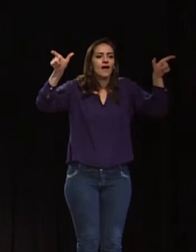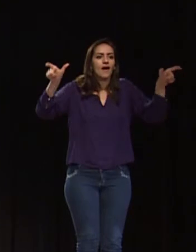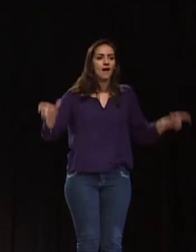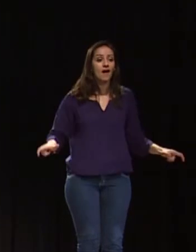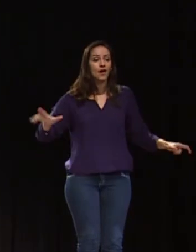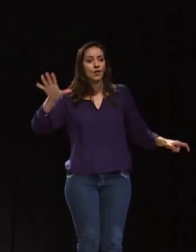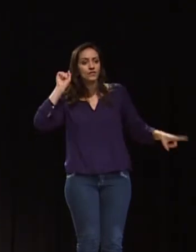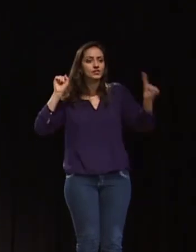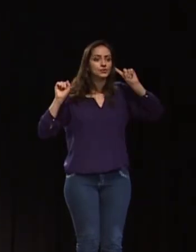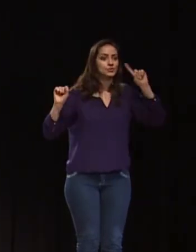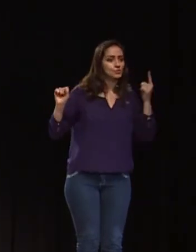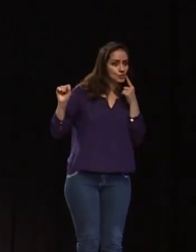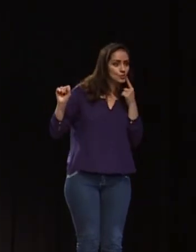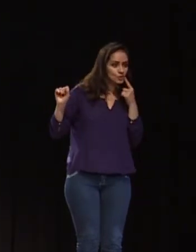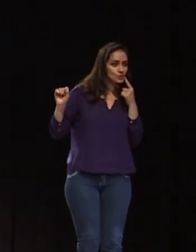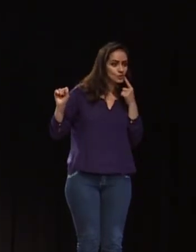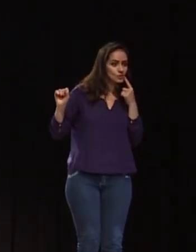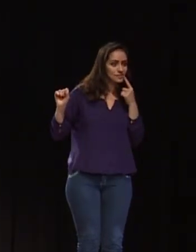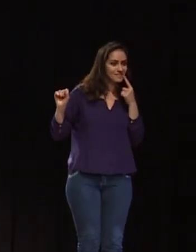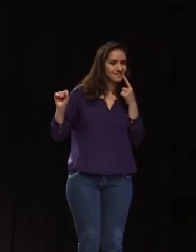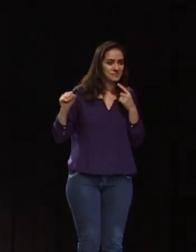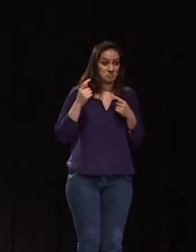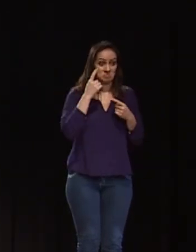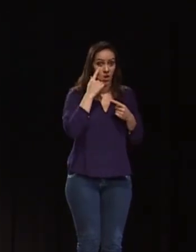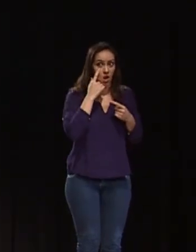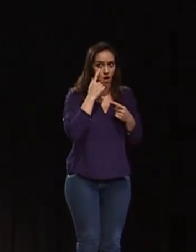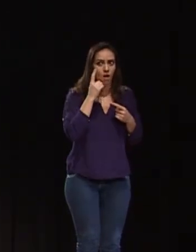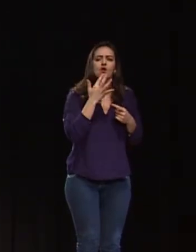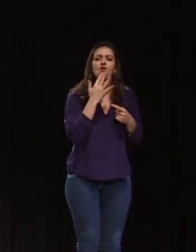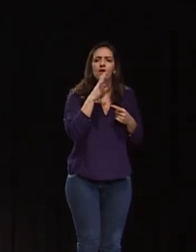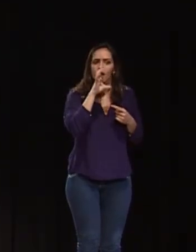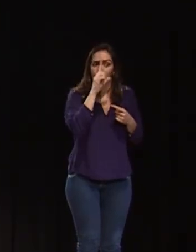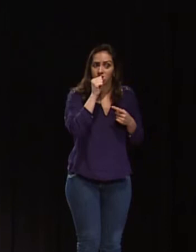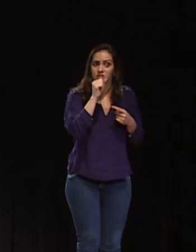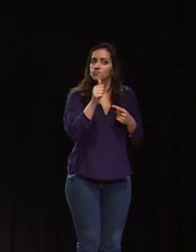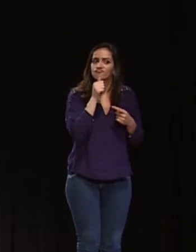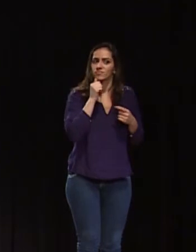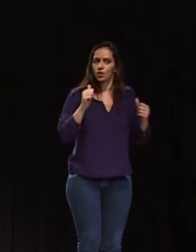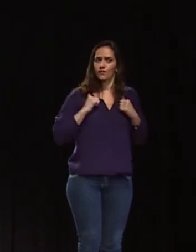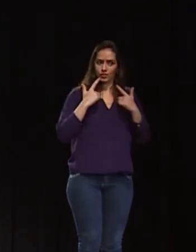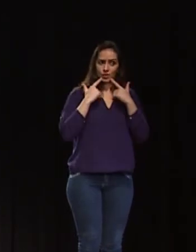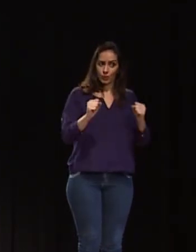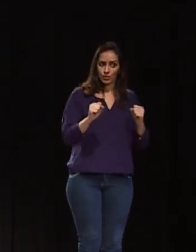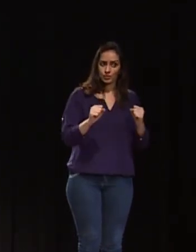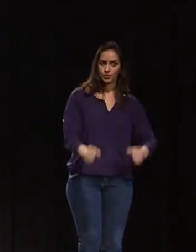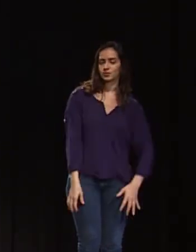diferença de quê? Nos dois sujeitos, ou ouvinte ou surdo. Ó, Observem a cor. A laranja é quando não